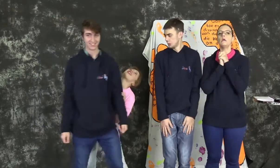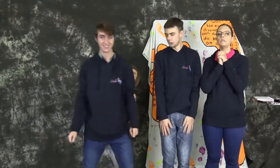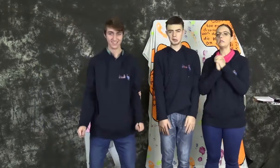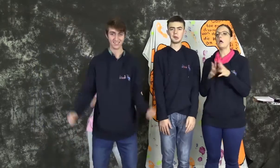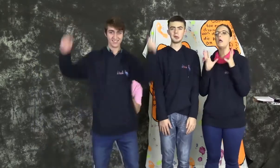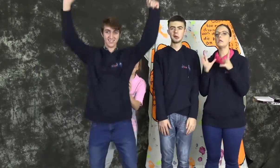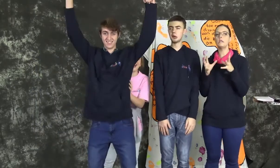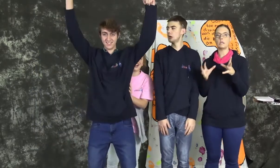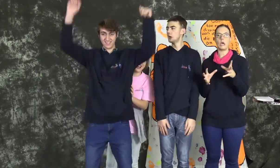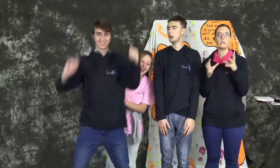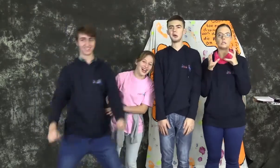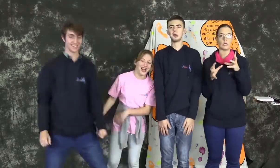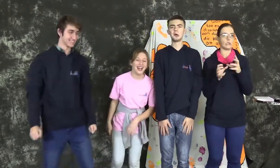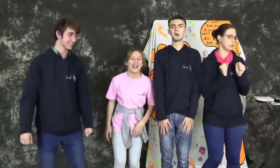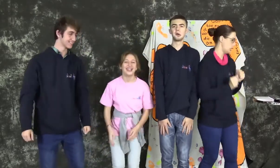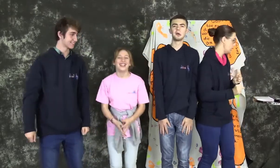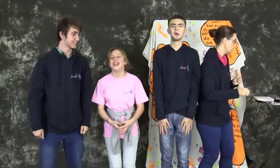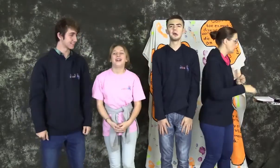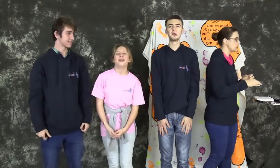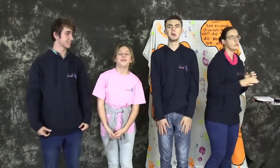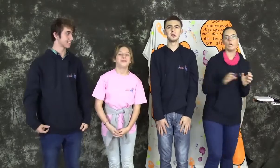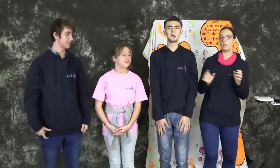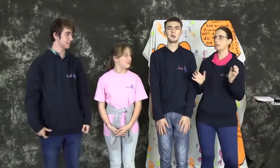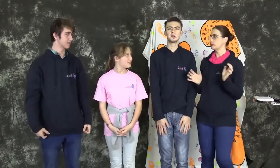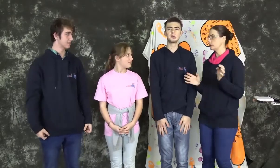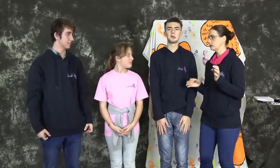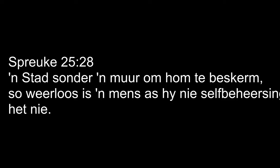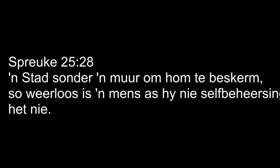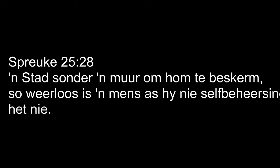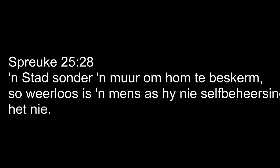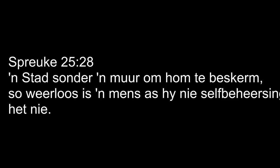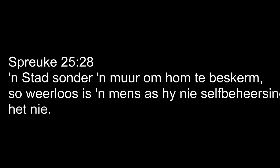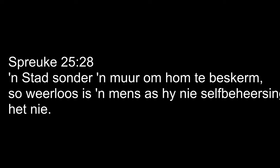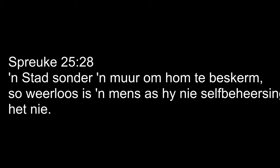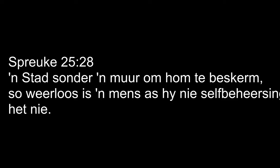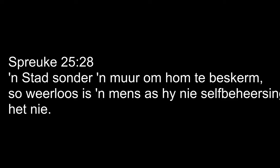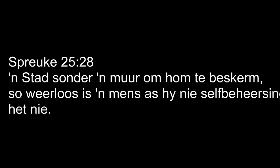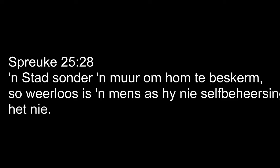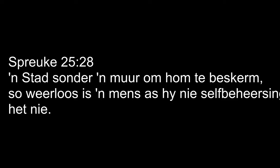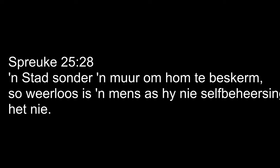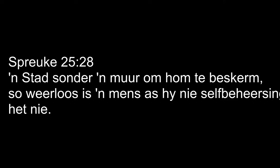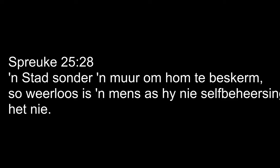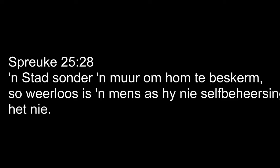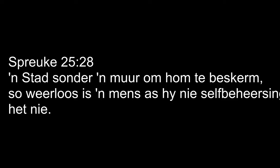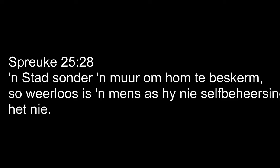Ons het een baie cool vers in die Bijbel, nou. Dat ek nou juist daar praat. Oké, steke 25 vers 28 sê die